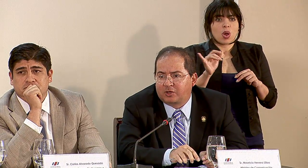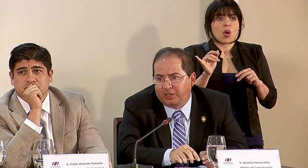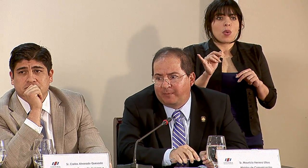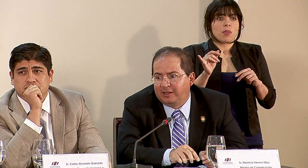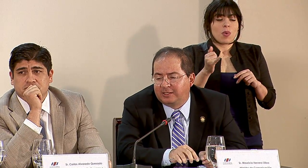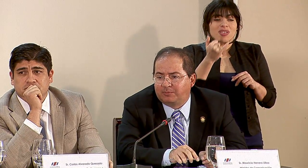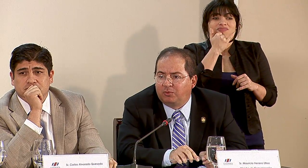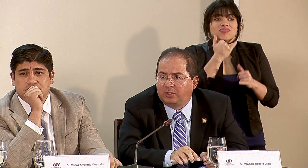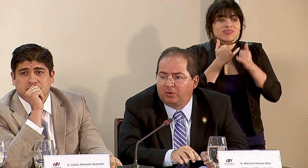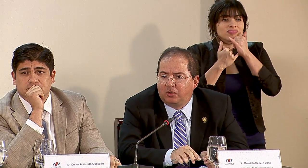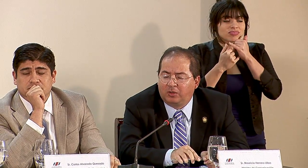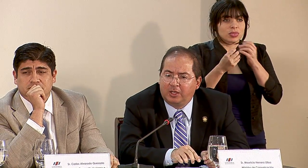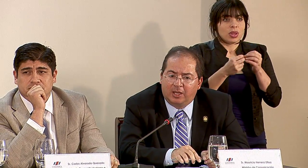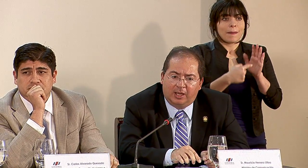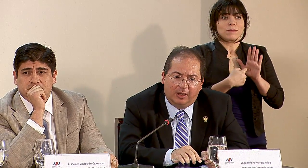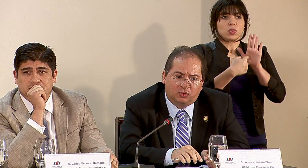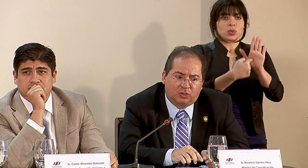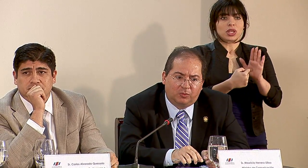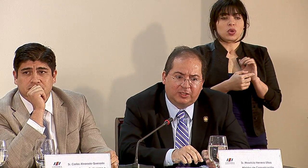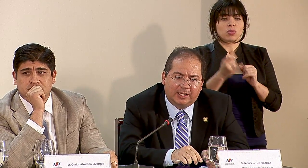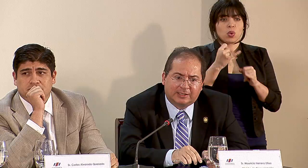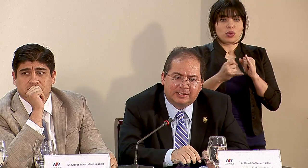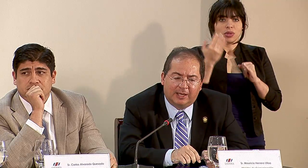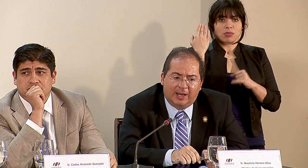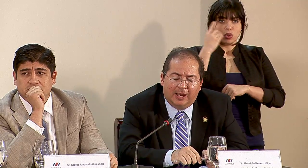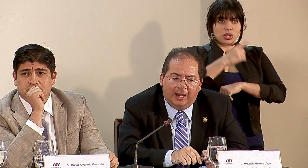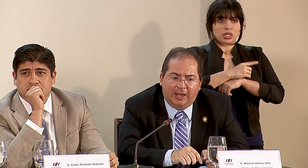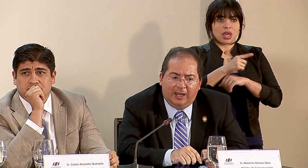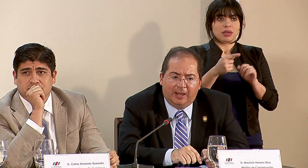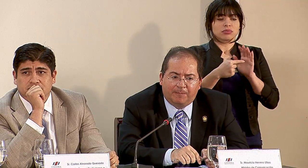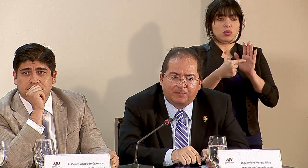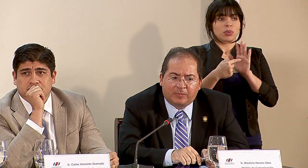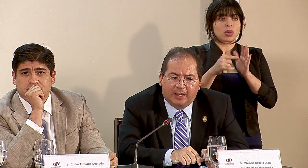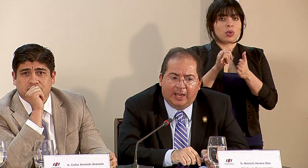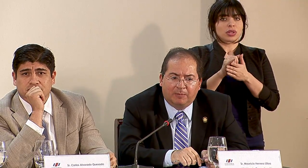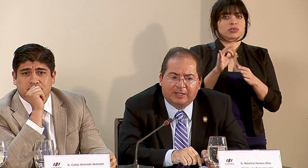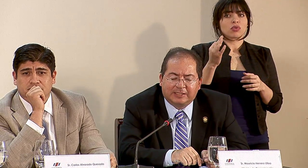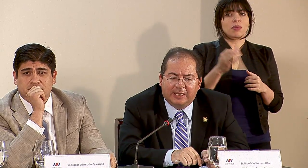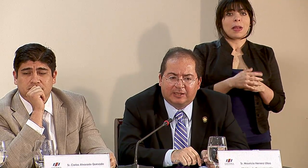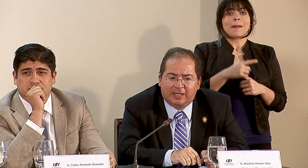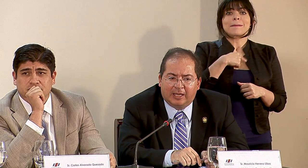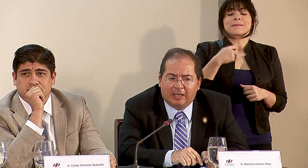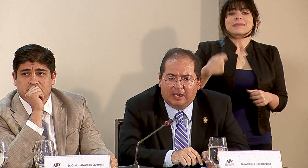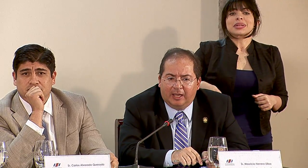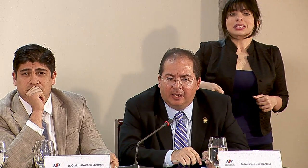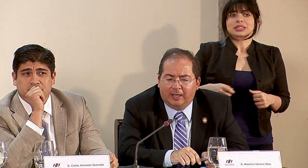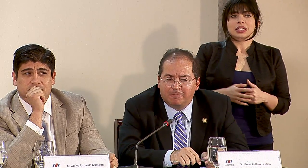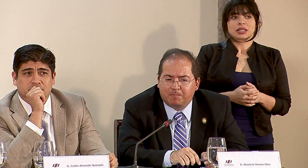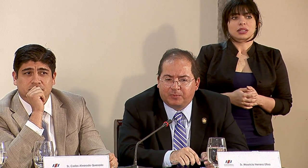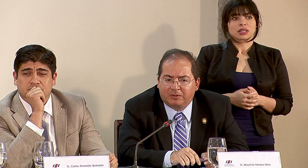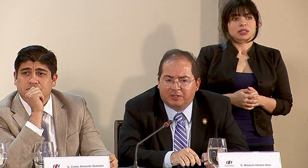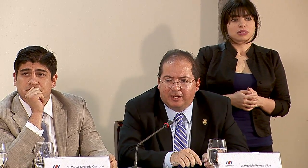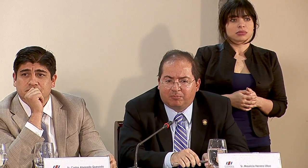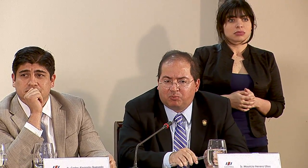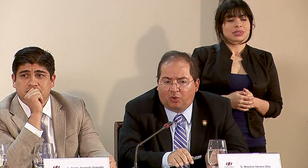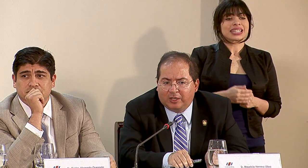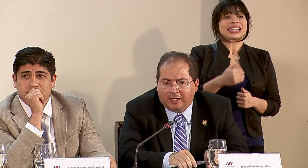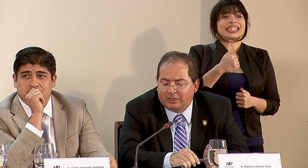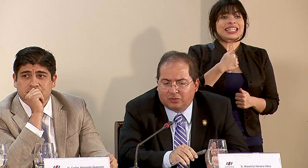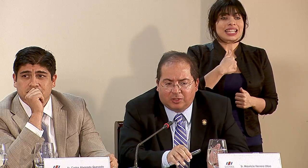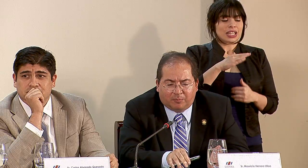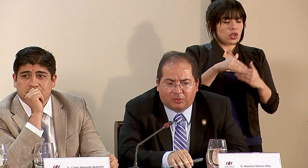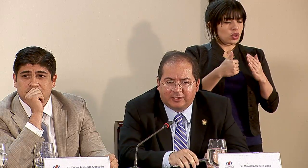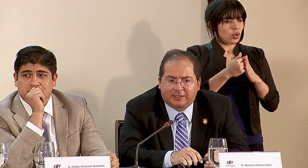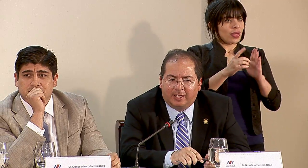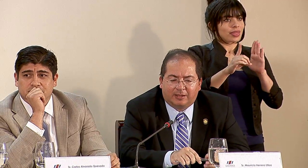erróneamente se publicó en los últimos días el presidente tiene todo